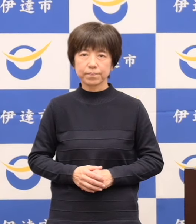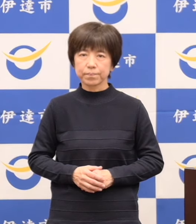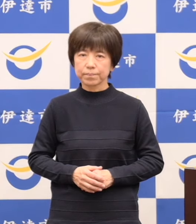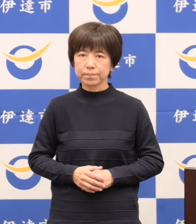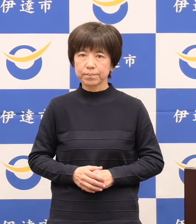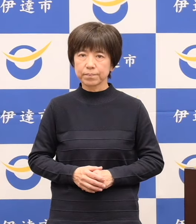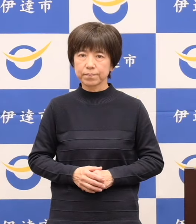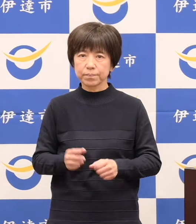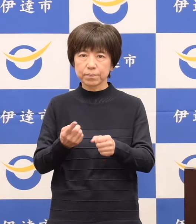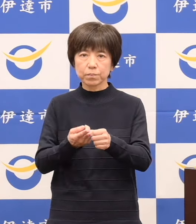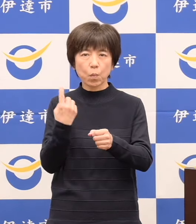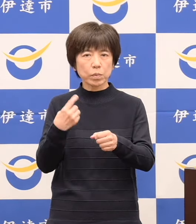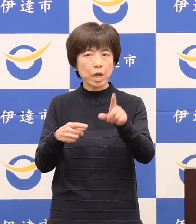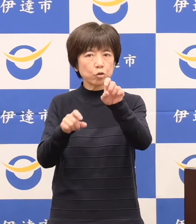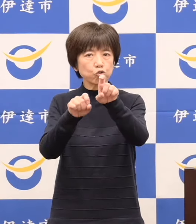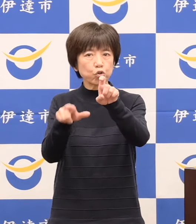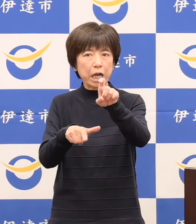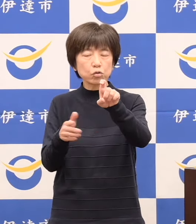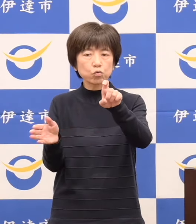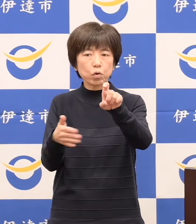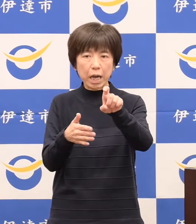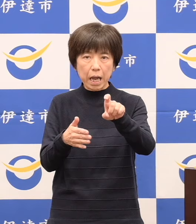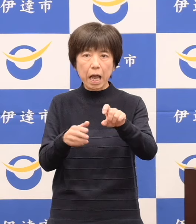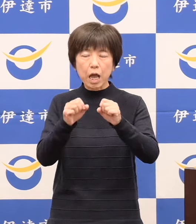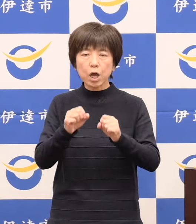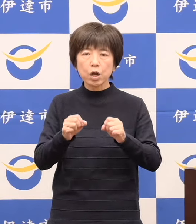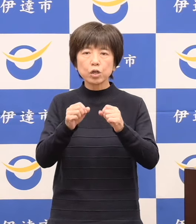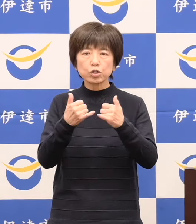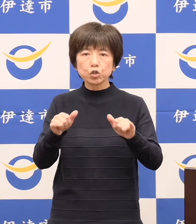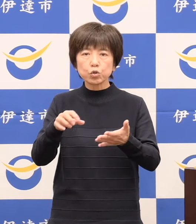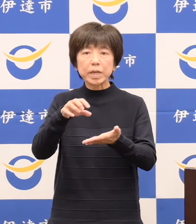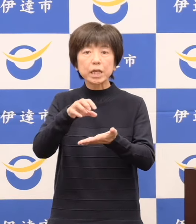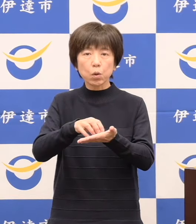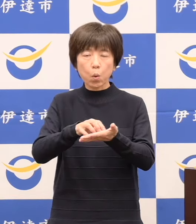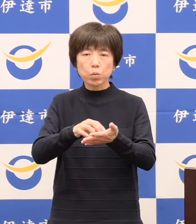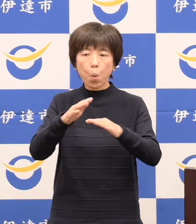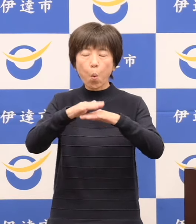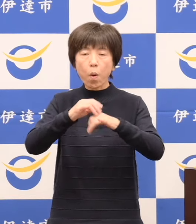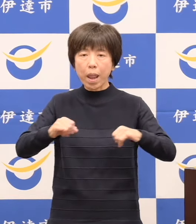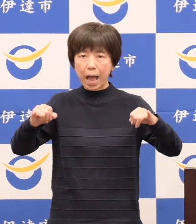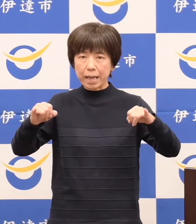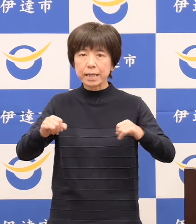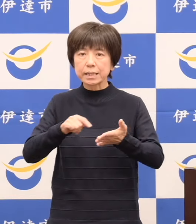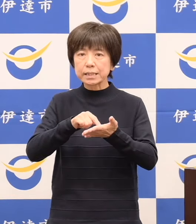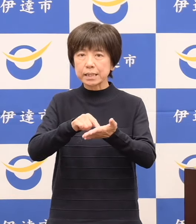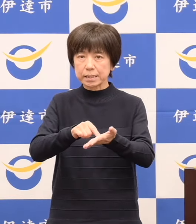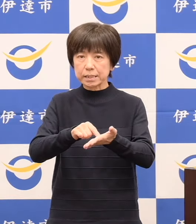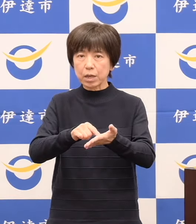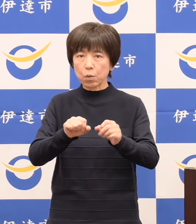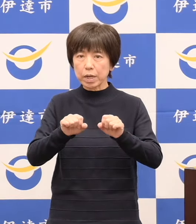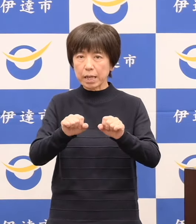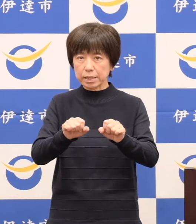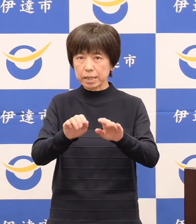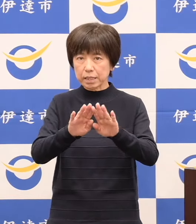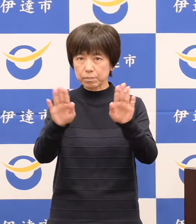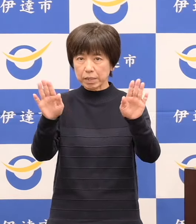確か去年の10月から住民票とかのオンライン申請を先行して行っていたかと思うんですけれども、